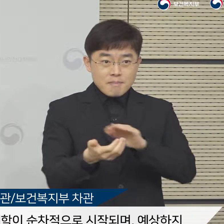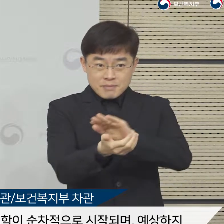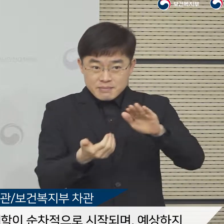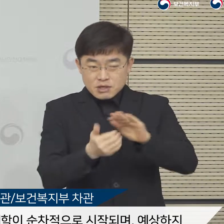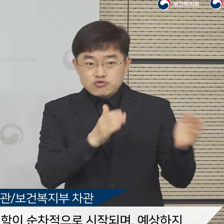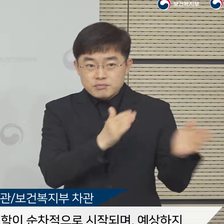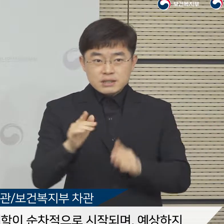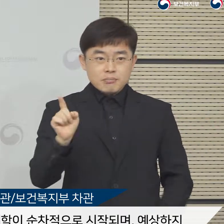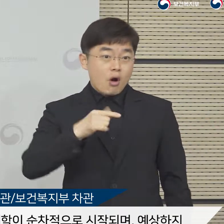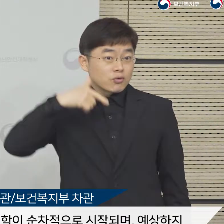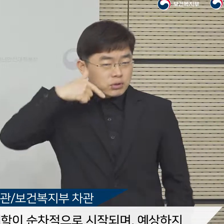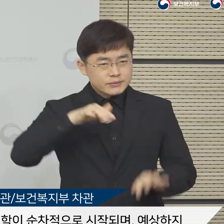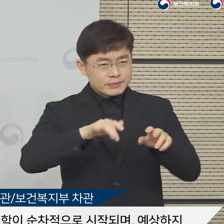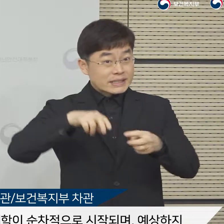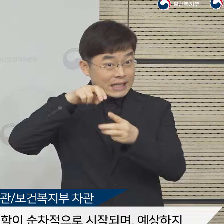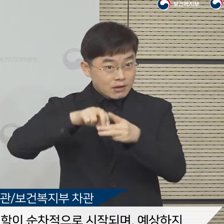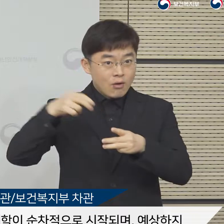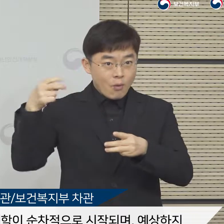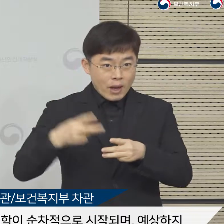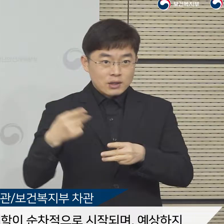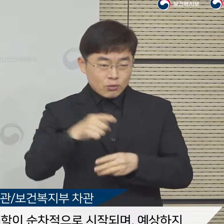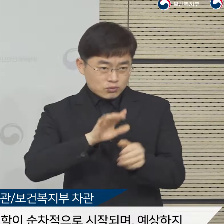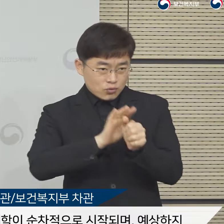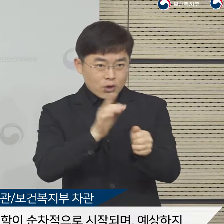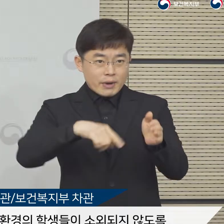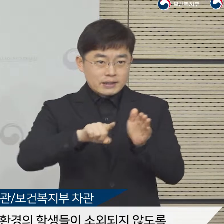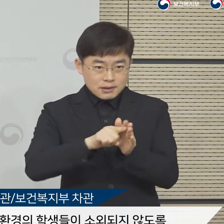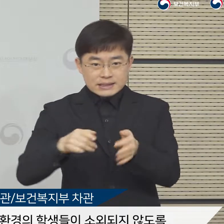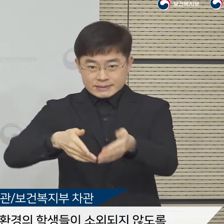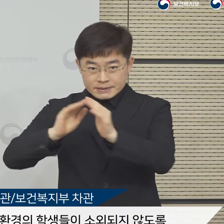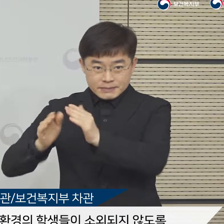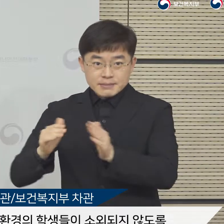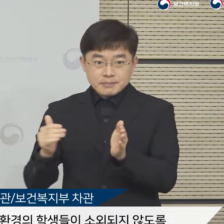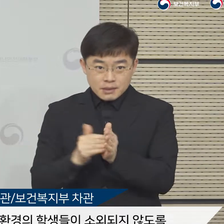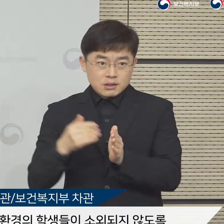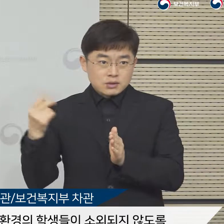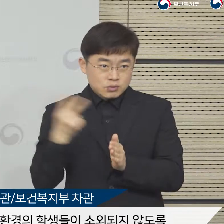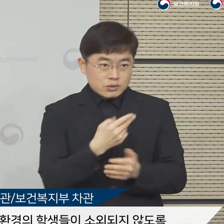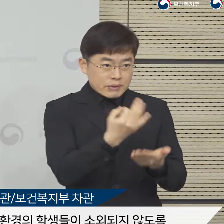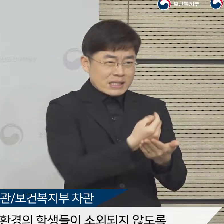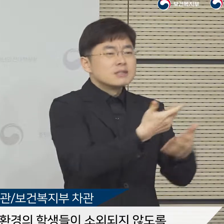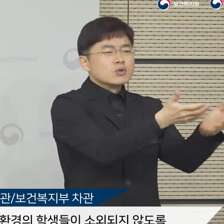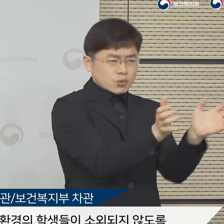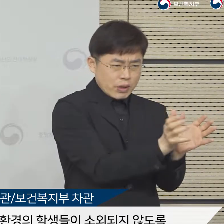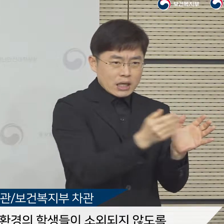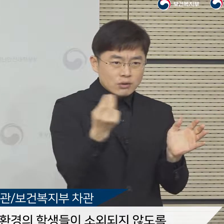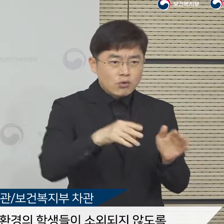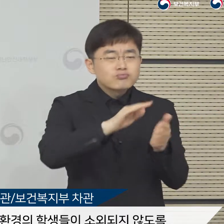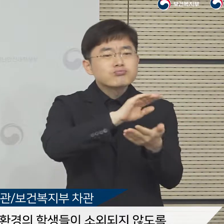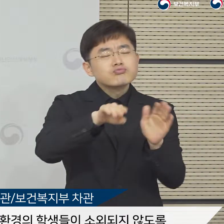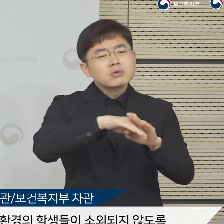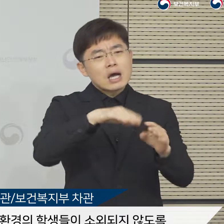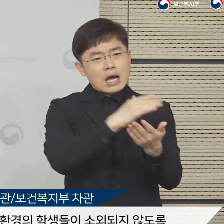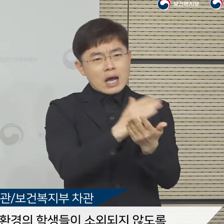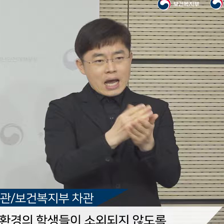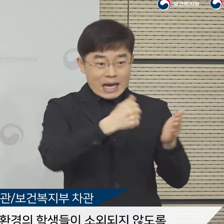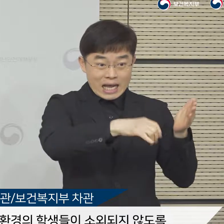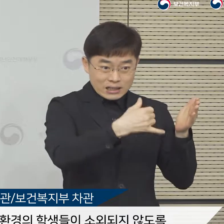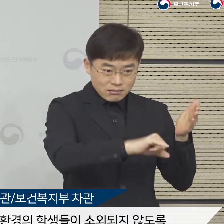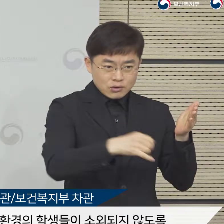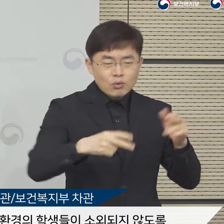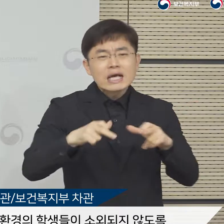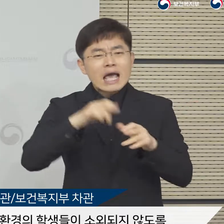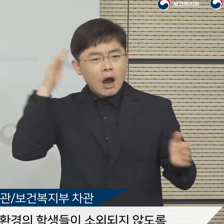콜센터와 현장 지원팀 운영에 만전을 기하고 저소득층, 다문화 가정, 장애 학생 등